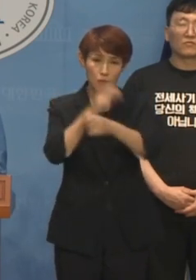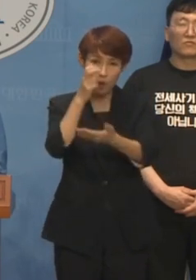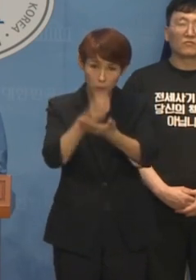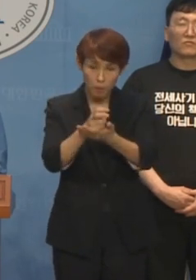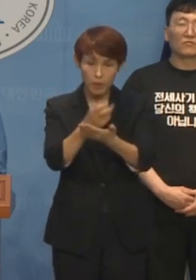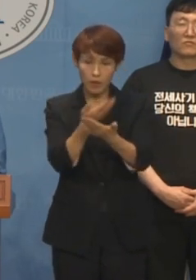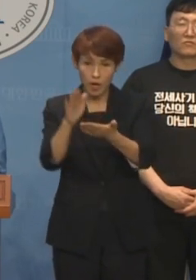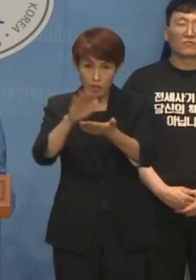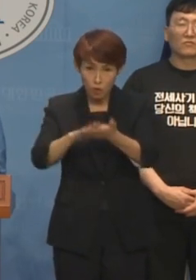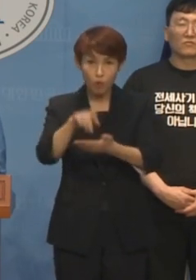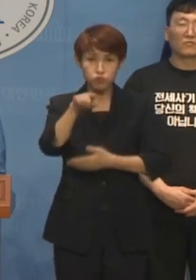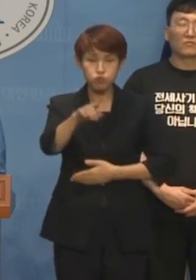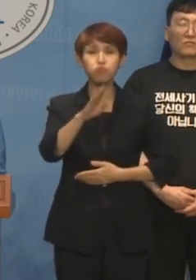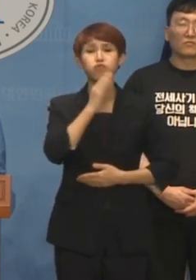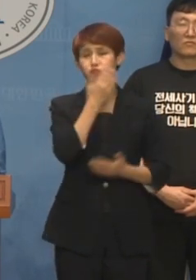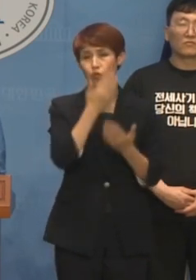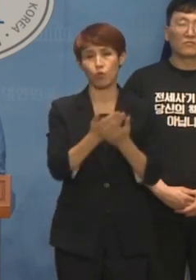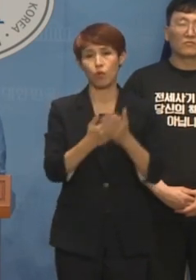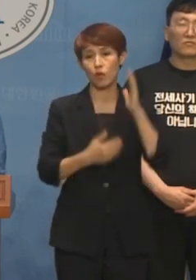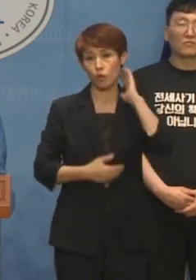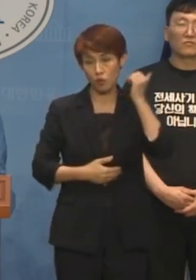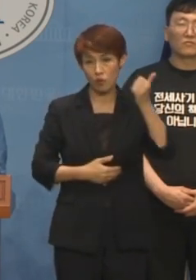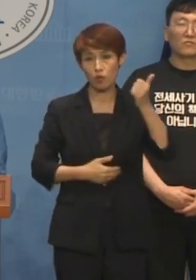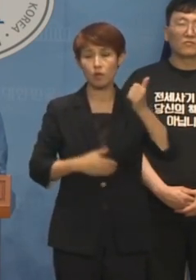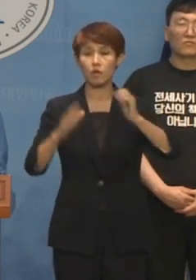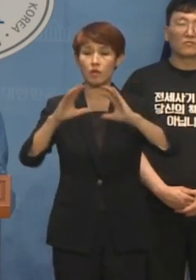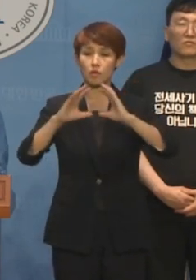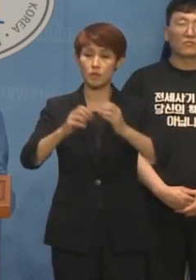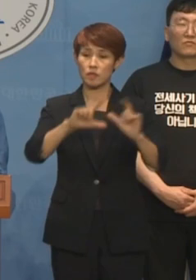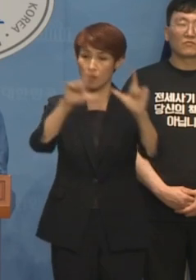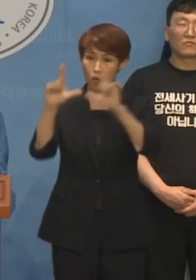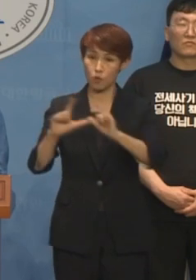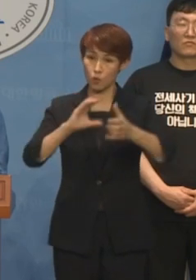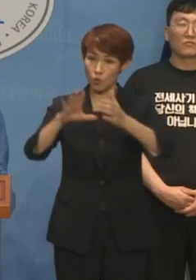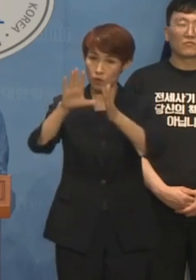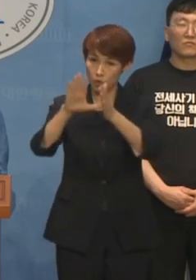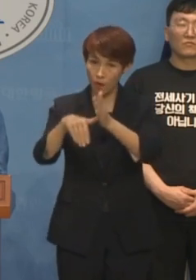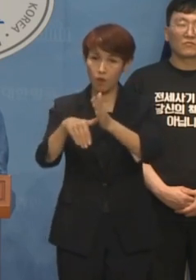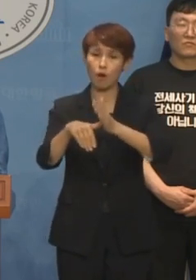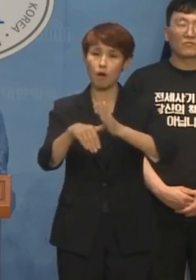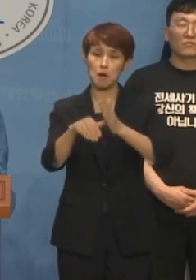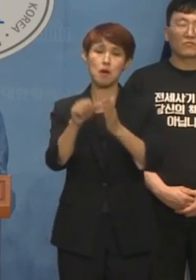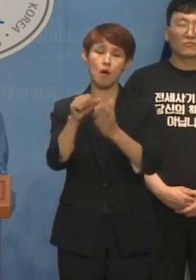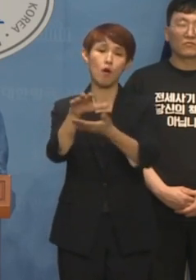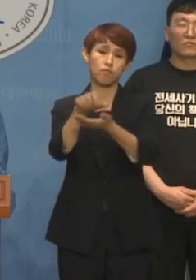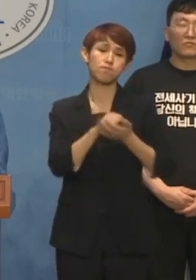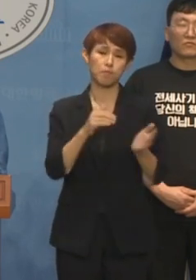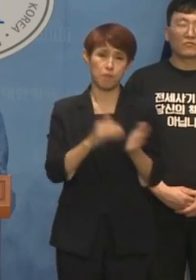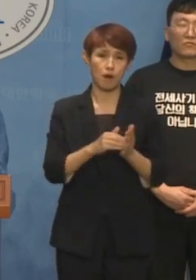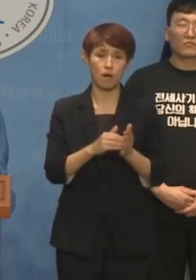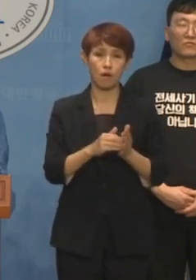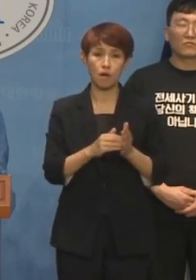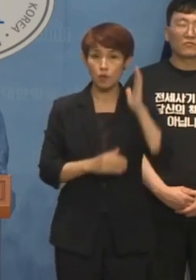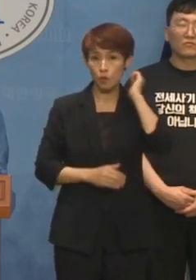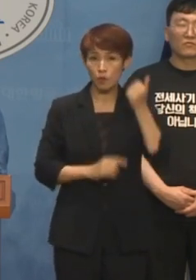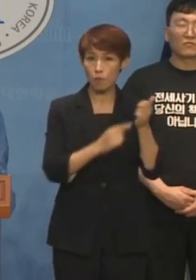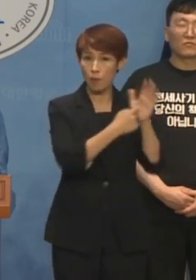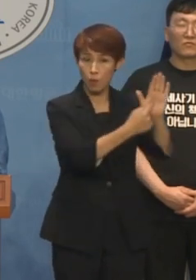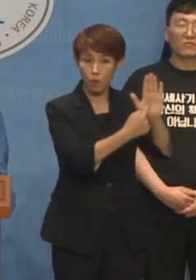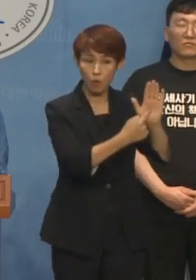그걸 대통령이 민생토론에서 수용을 했잖아요. 그러면 대통령 발표를 여당이 반대하는